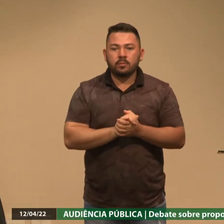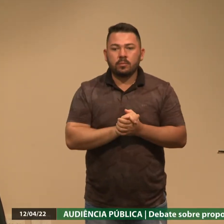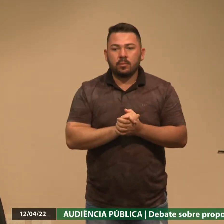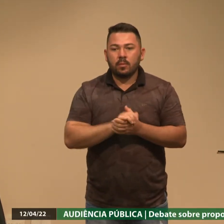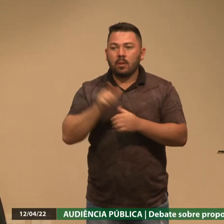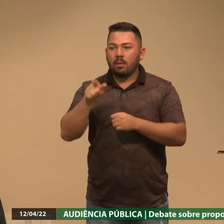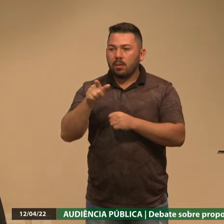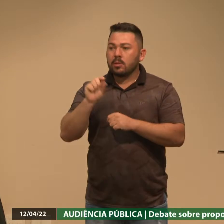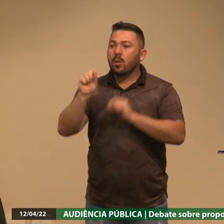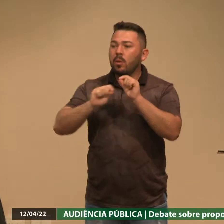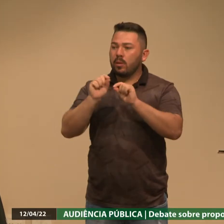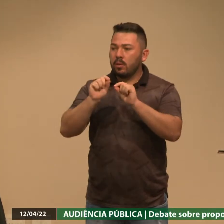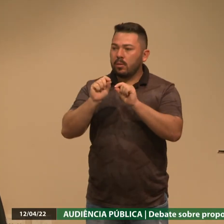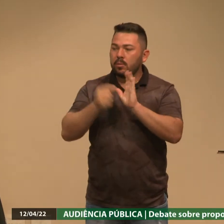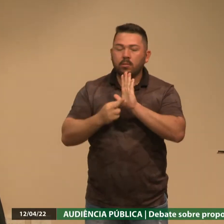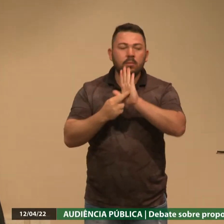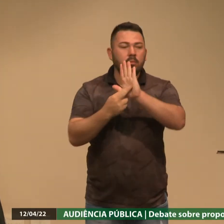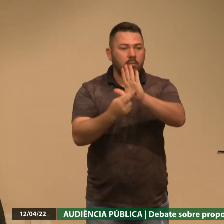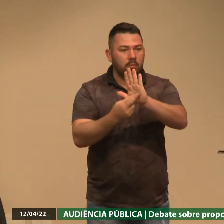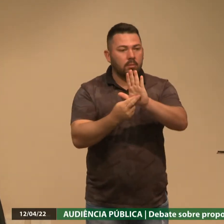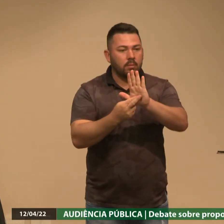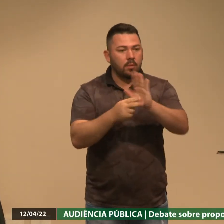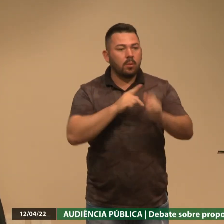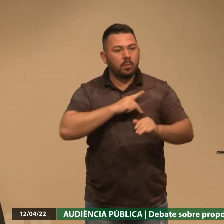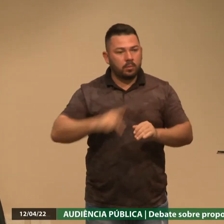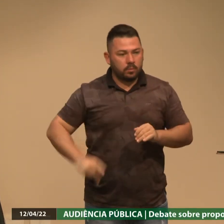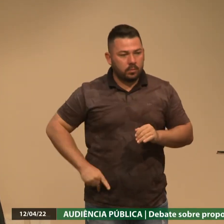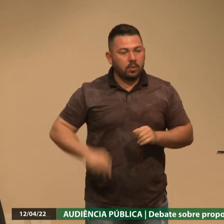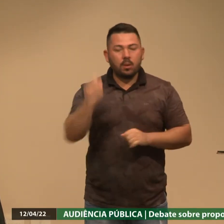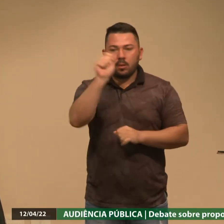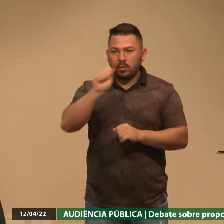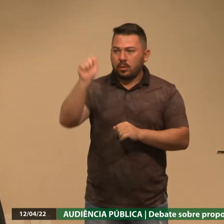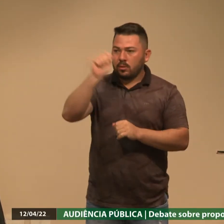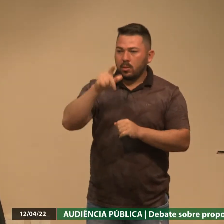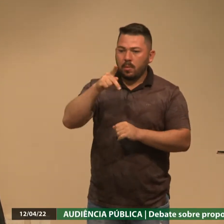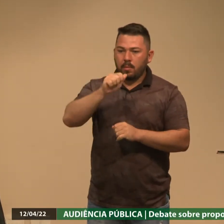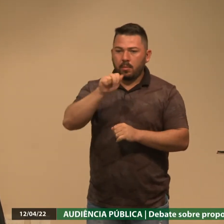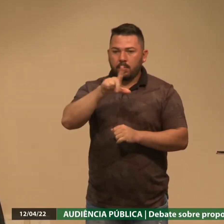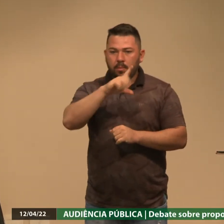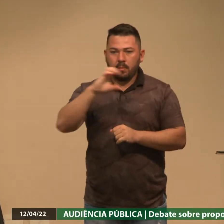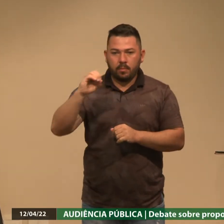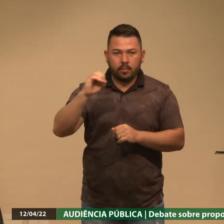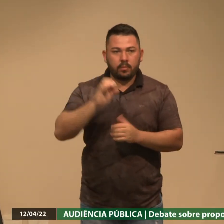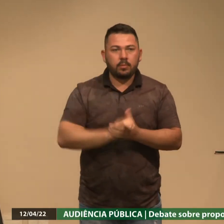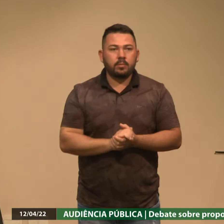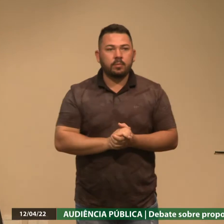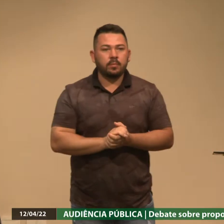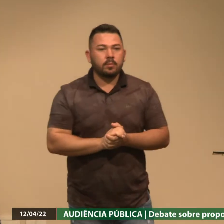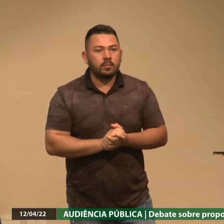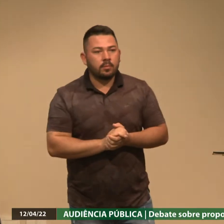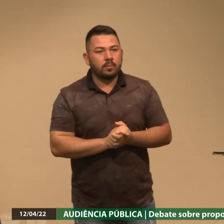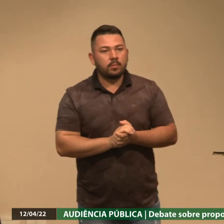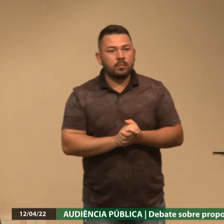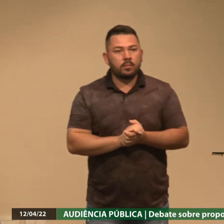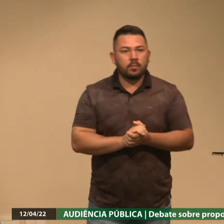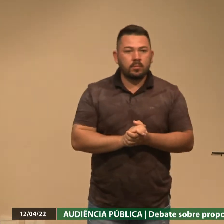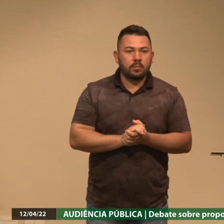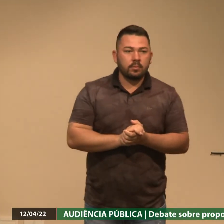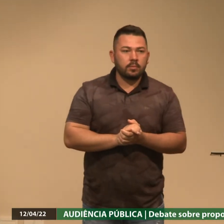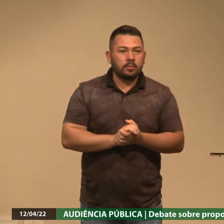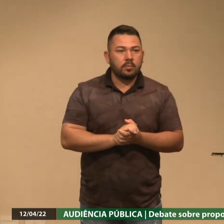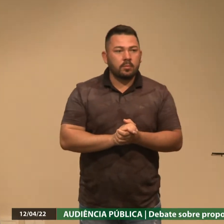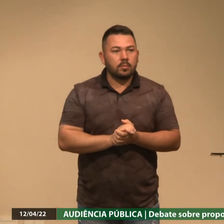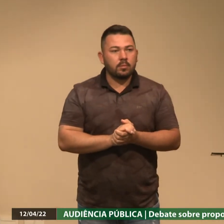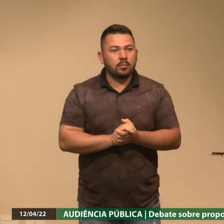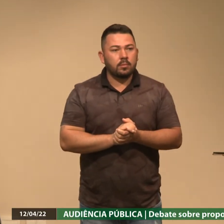neste ato representando o presidente da instituição Paulo Almeida o senhor